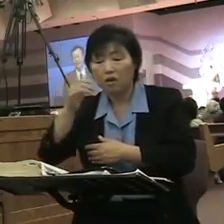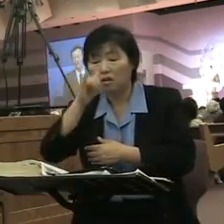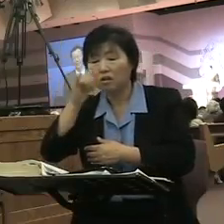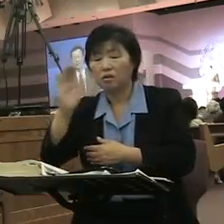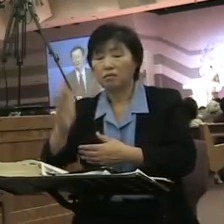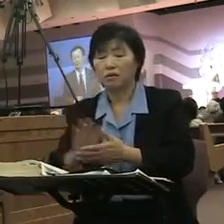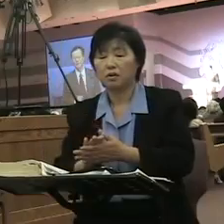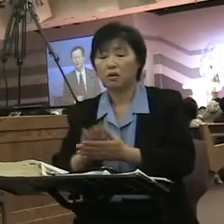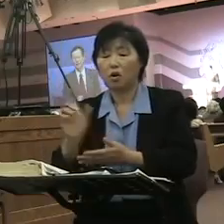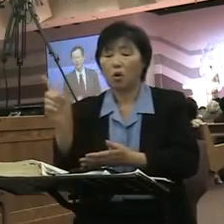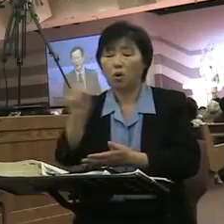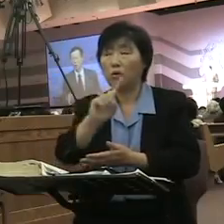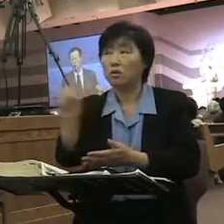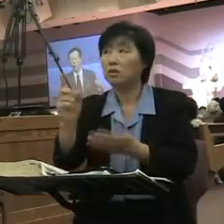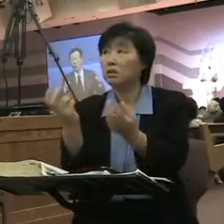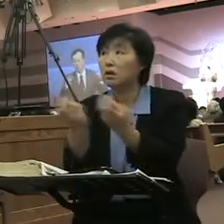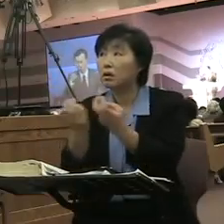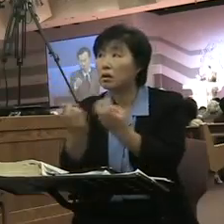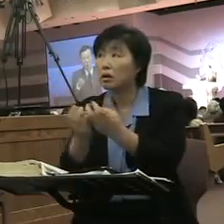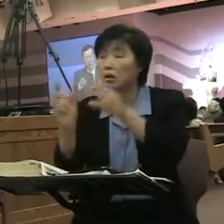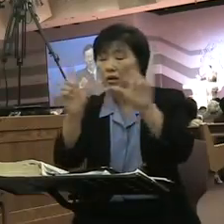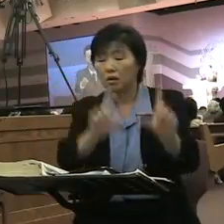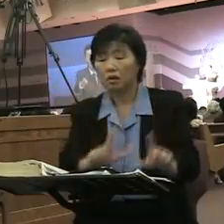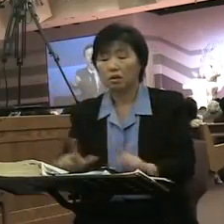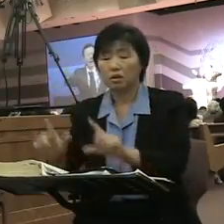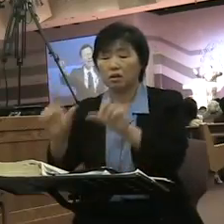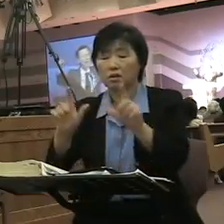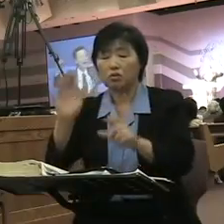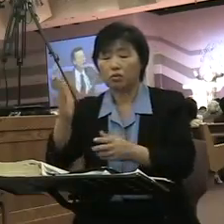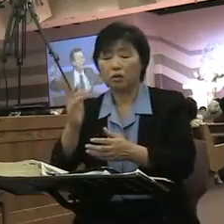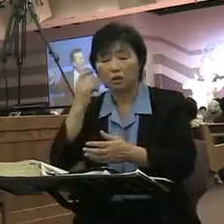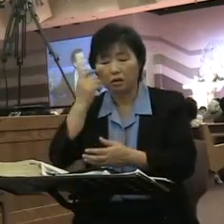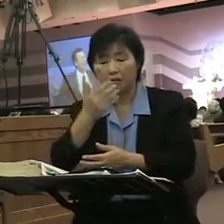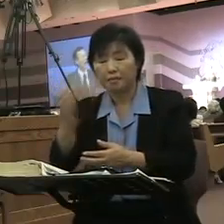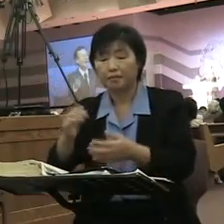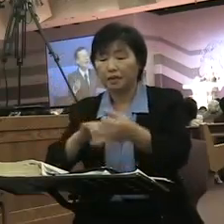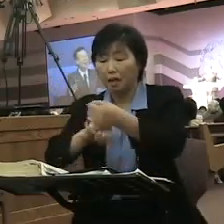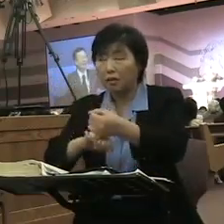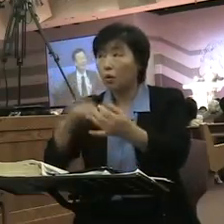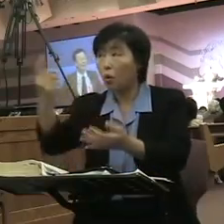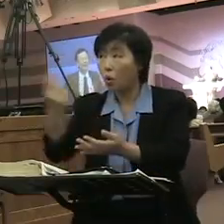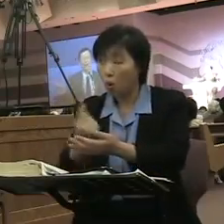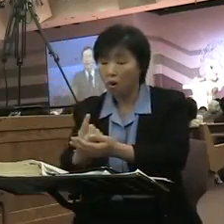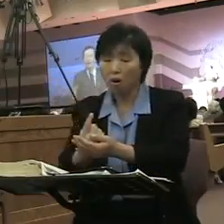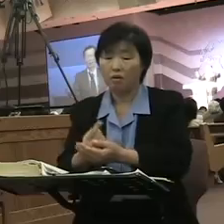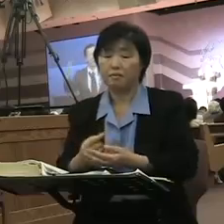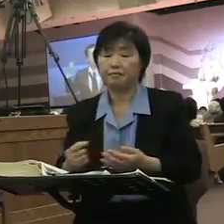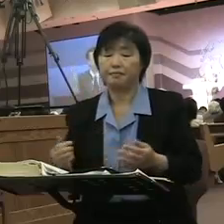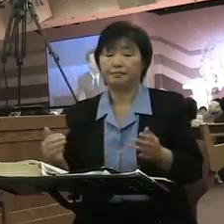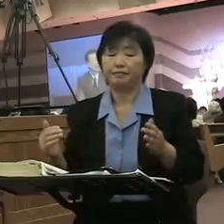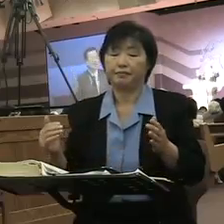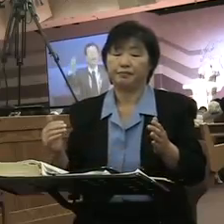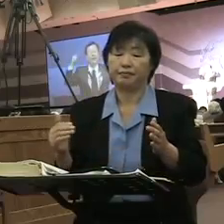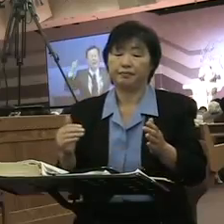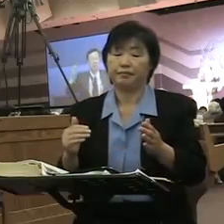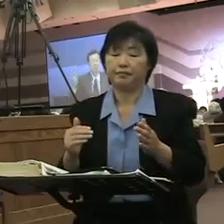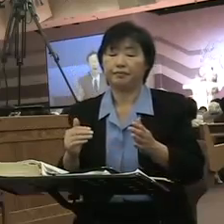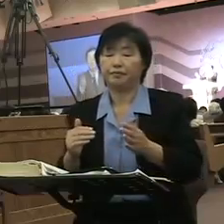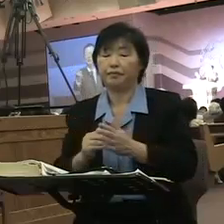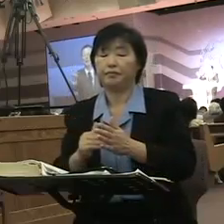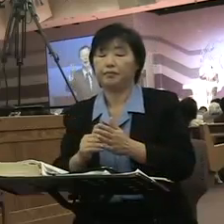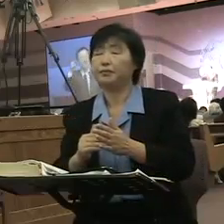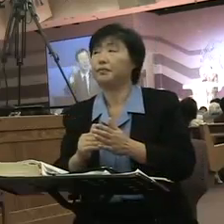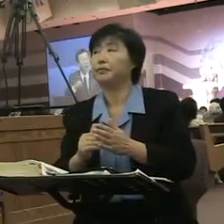어떻게 살아야 합니까? 약속의 그분이 오셨습니다. 하나님의 약속의 클라이맥스가, His climactic blessing,